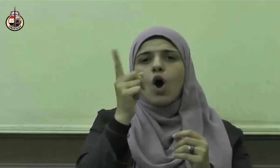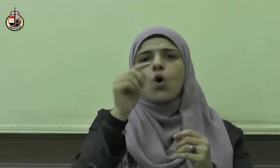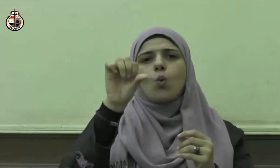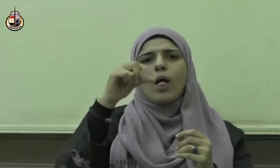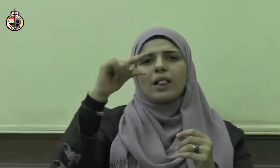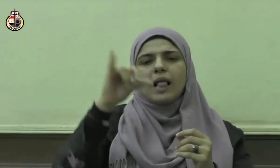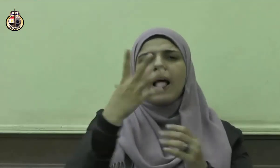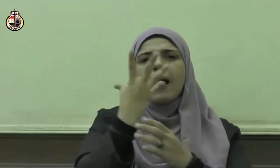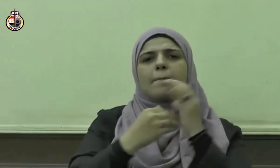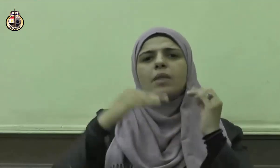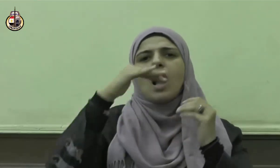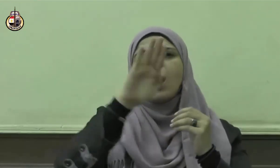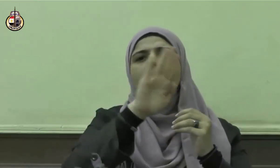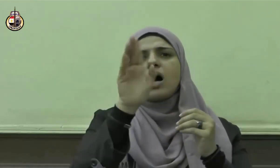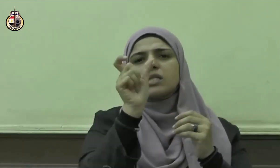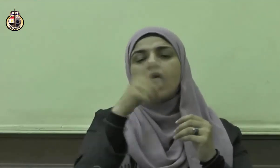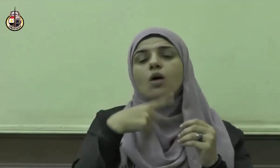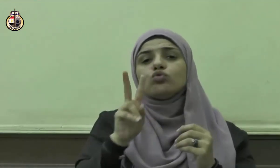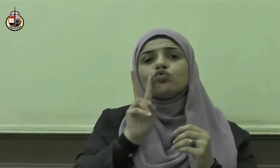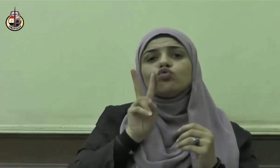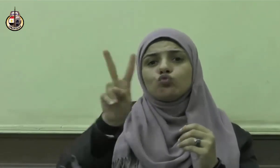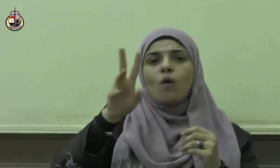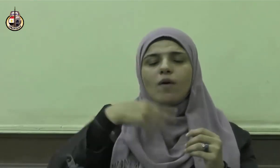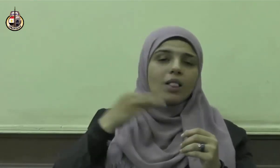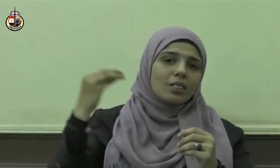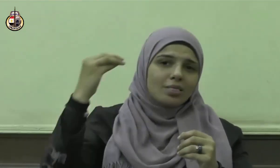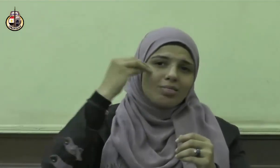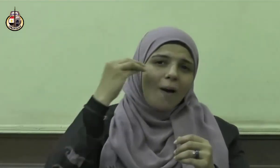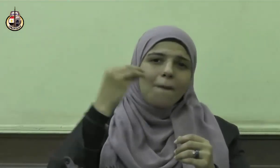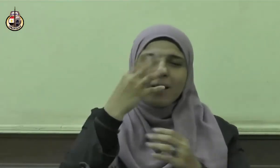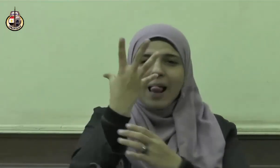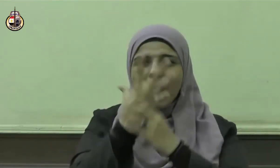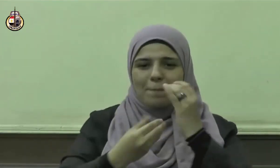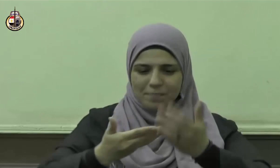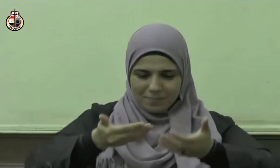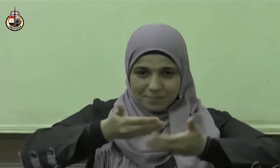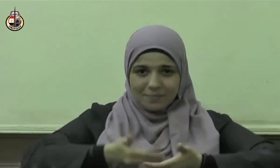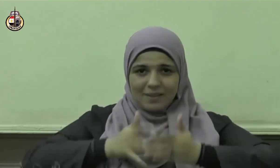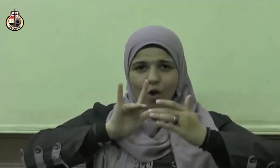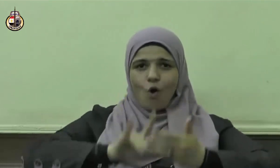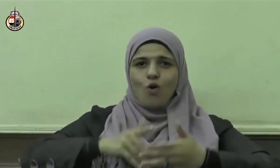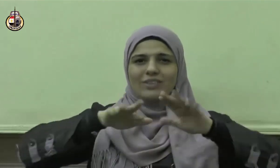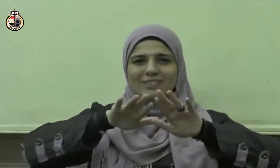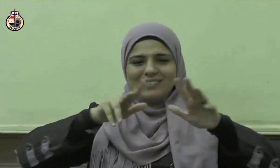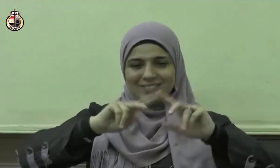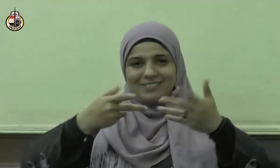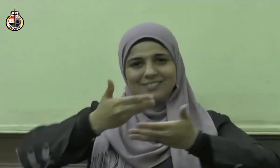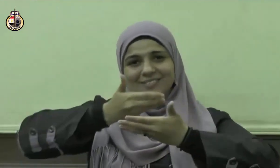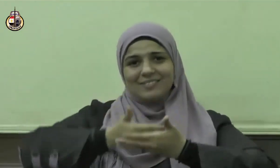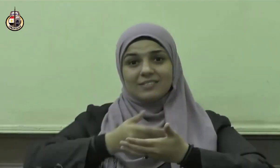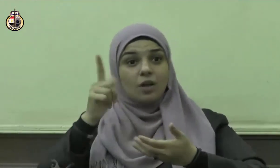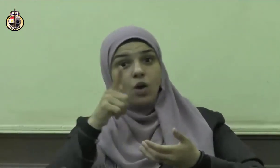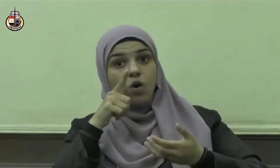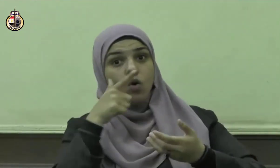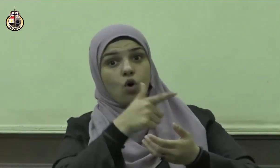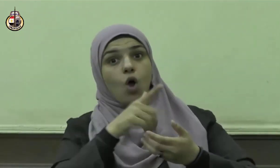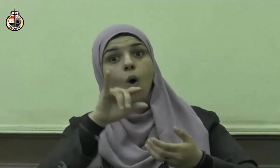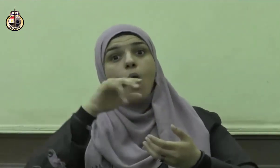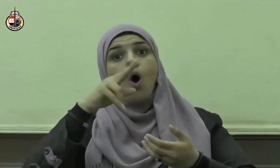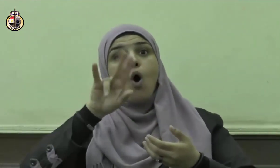يوما يقبل أحد أبنائه وقد وضعه في حجره، فقال عيينة: